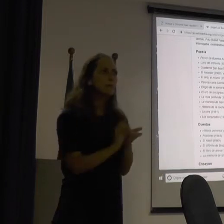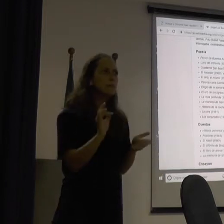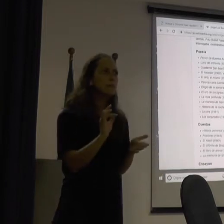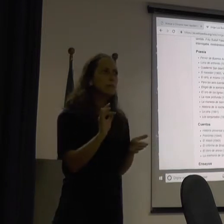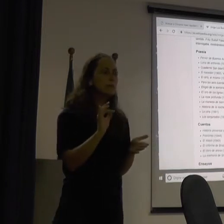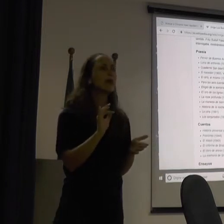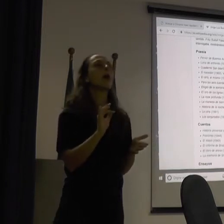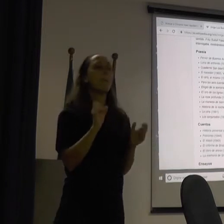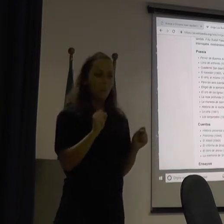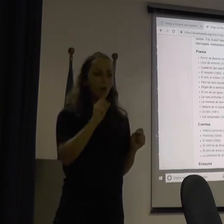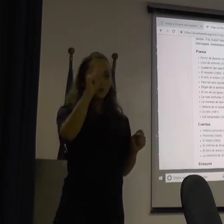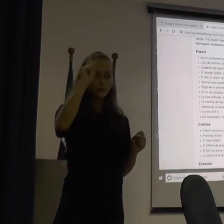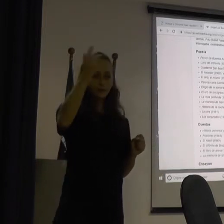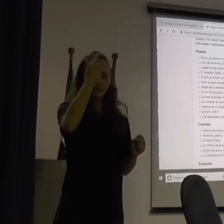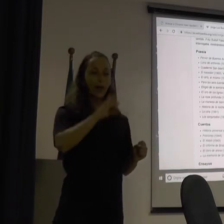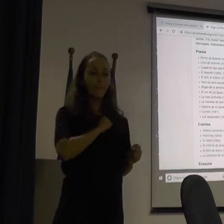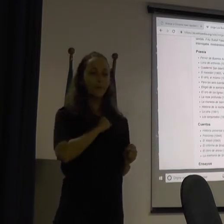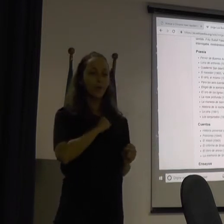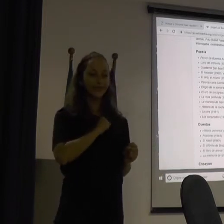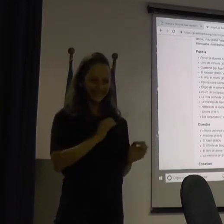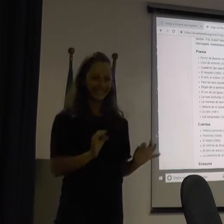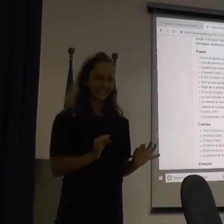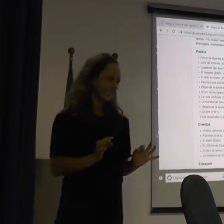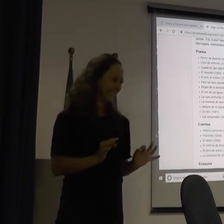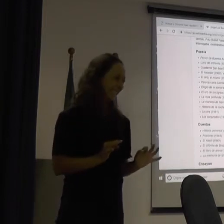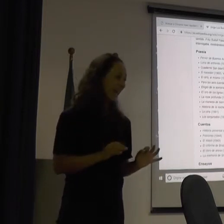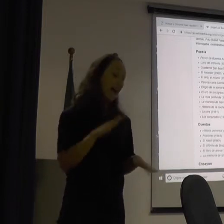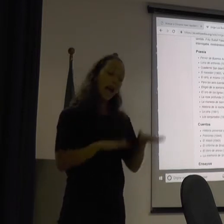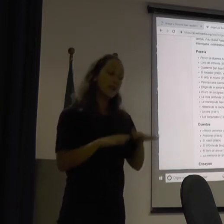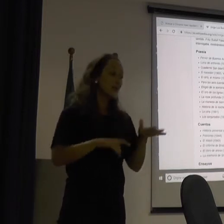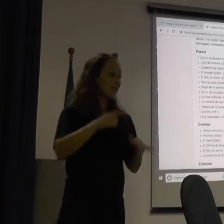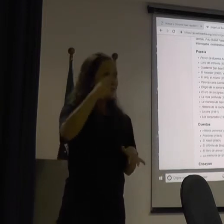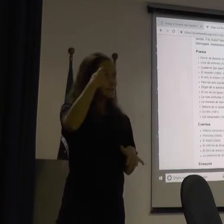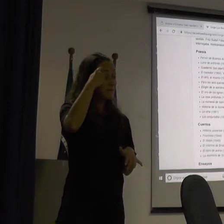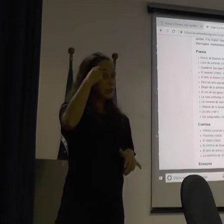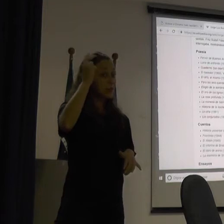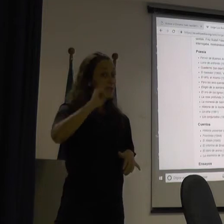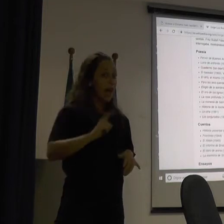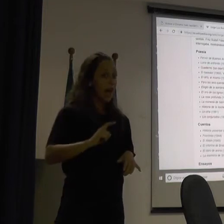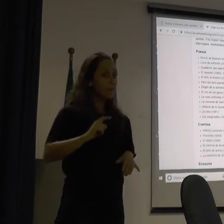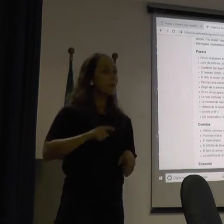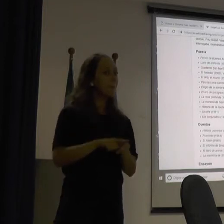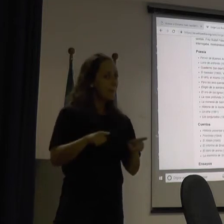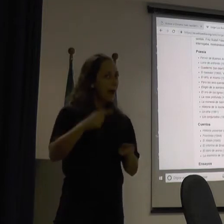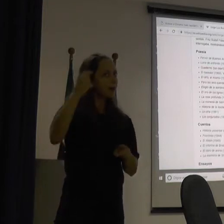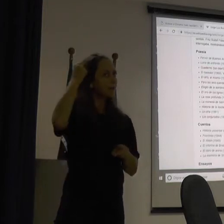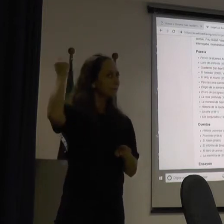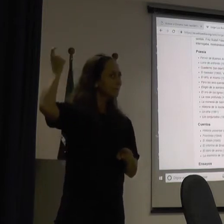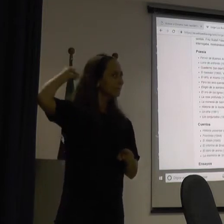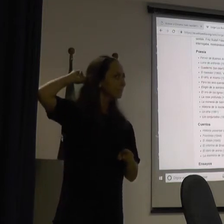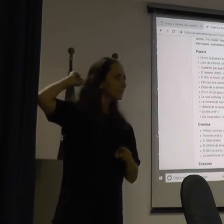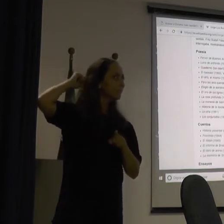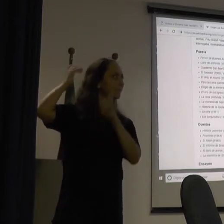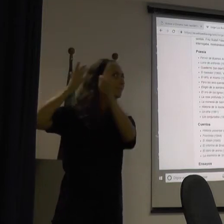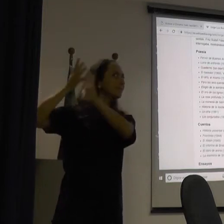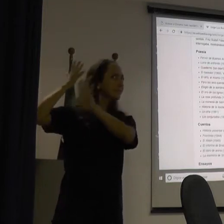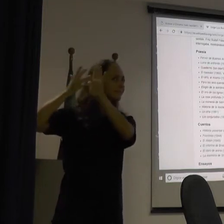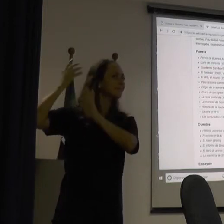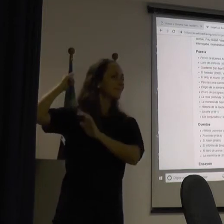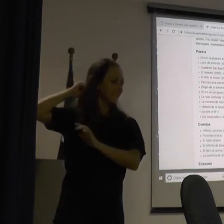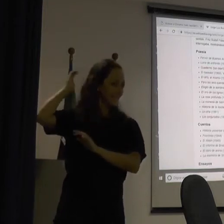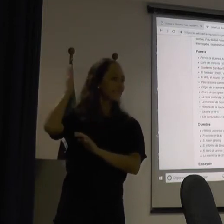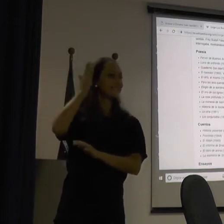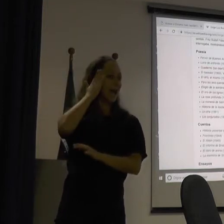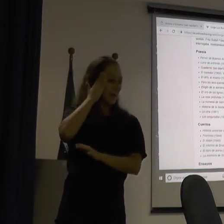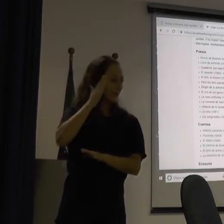aí às vezes a gente não sabe, mas o inconsciente sabe, né? Mas o fato é que, né, eu era muito mais ligado a